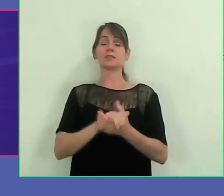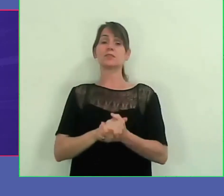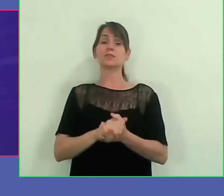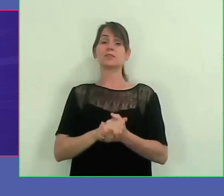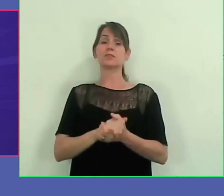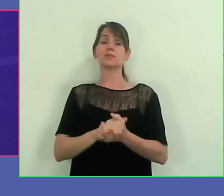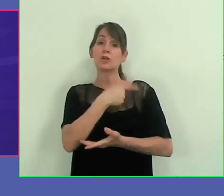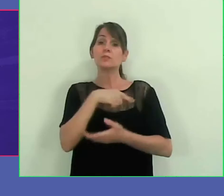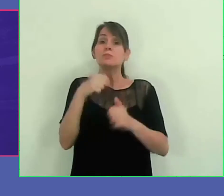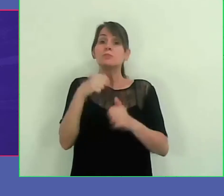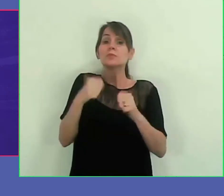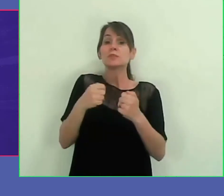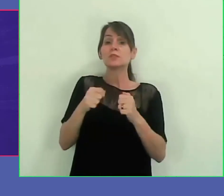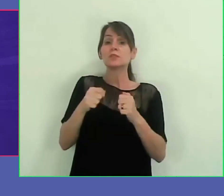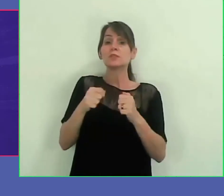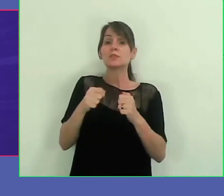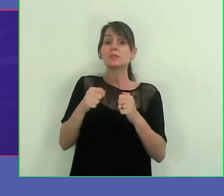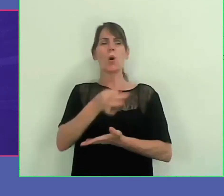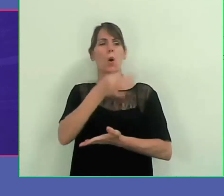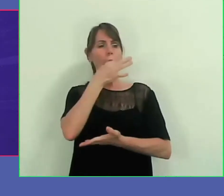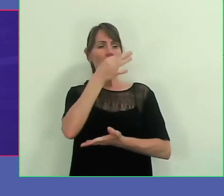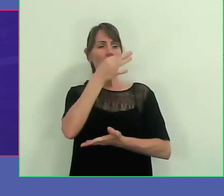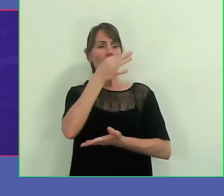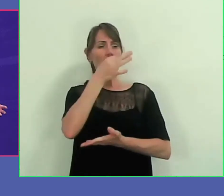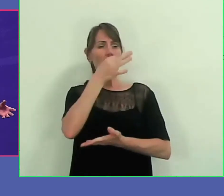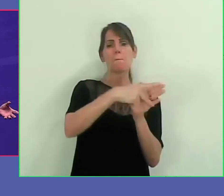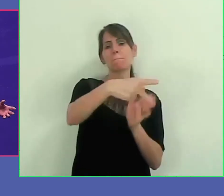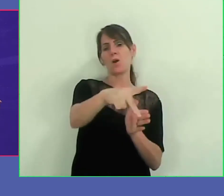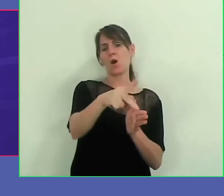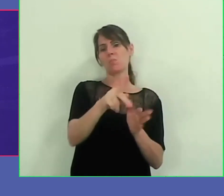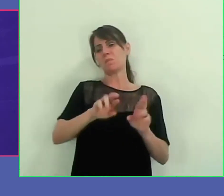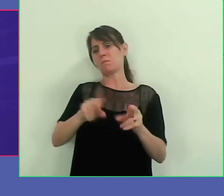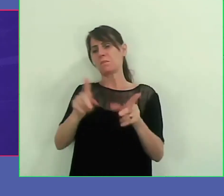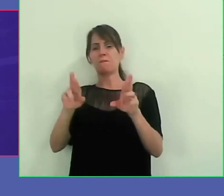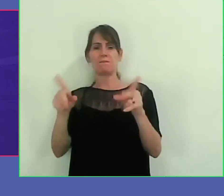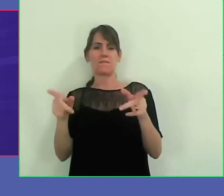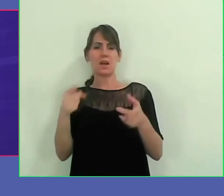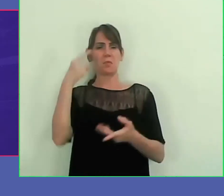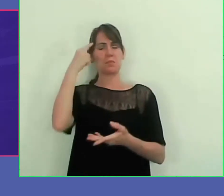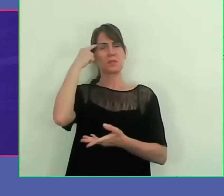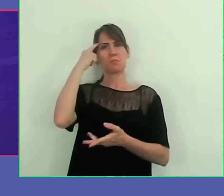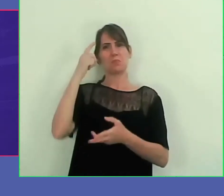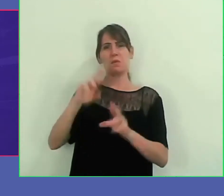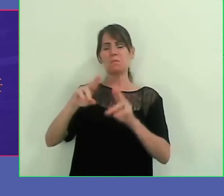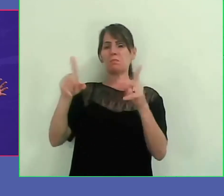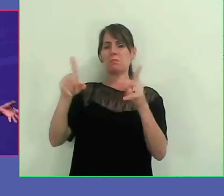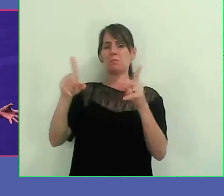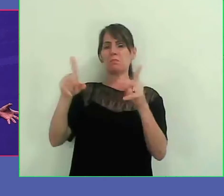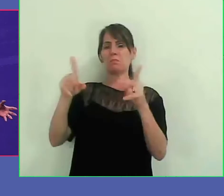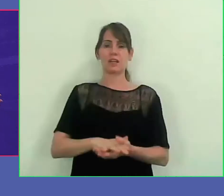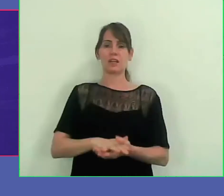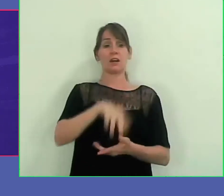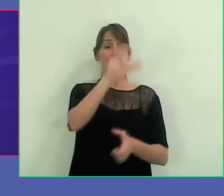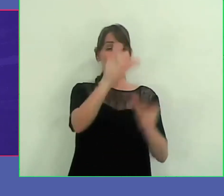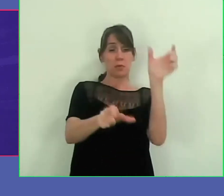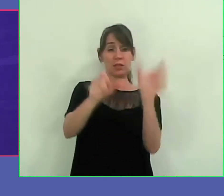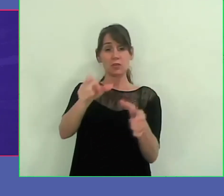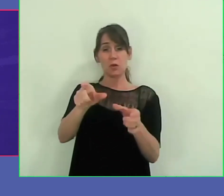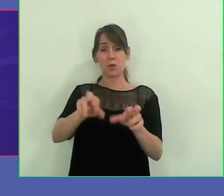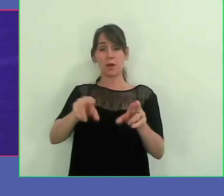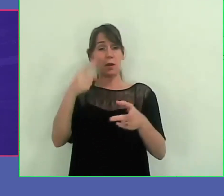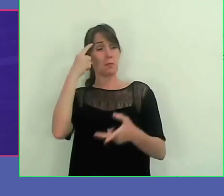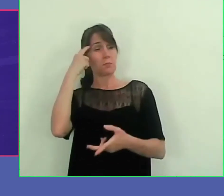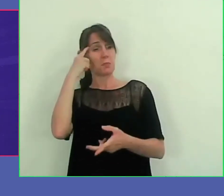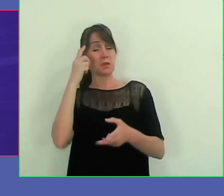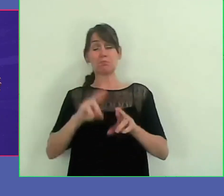temos muitas opiniões diferentes, opiniões naturais, pensamentos naturais, cada um pensa de um jeito, cada um age de um jeito,